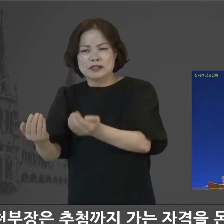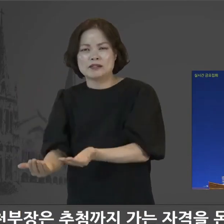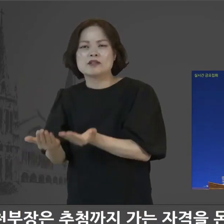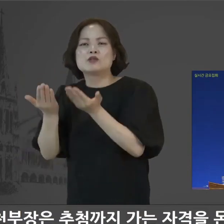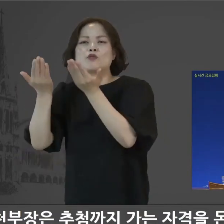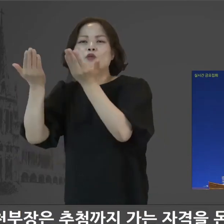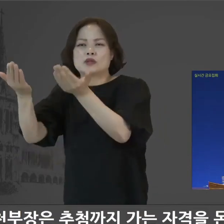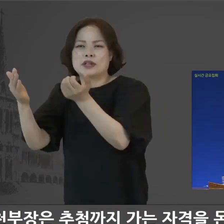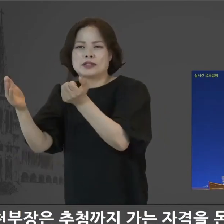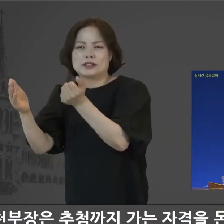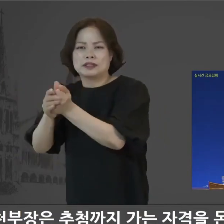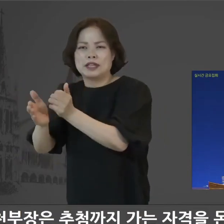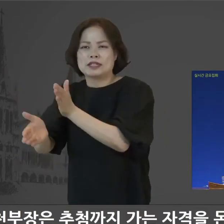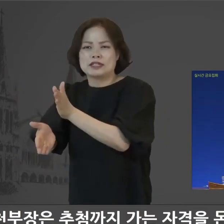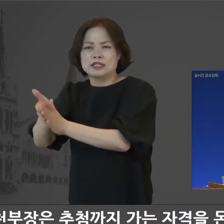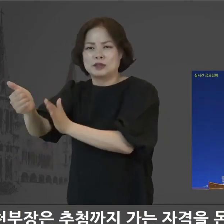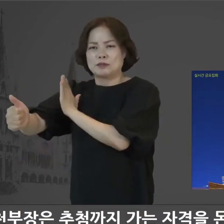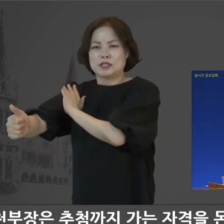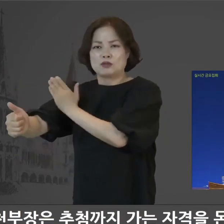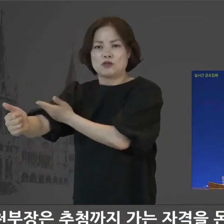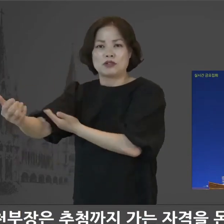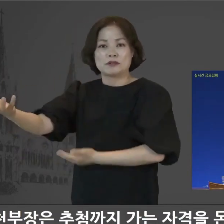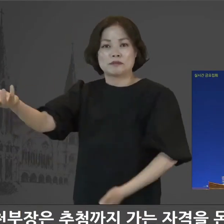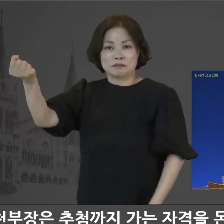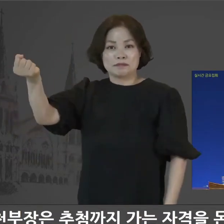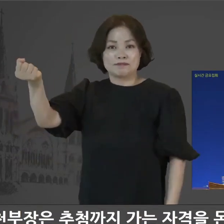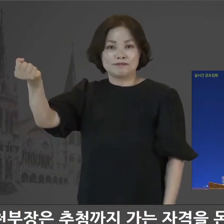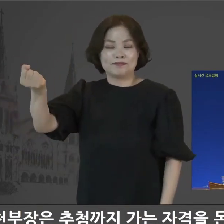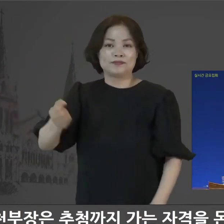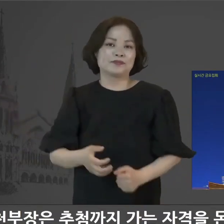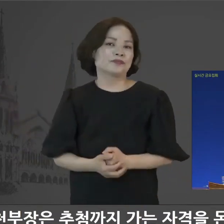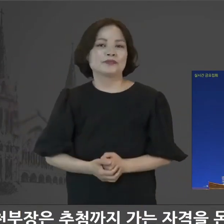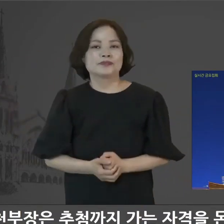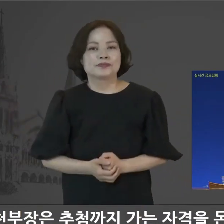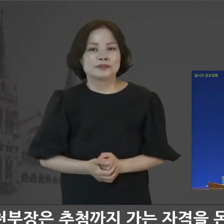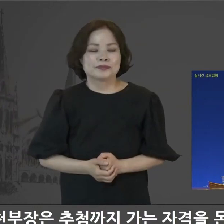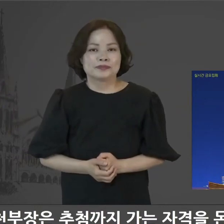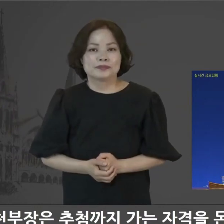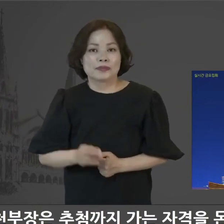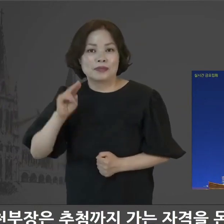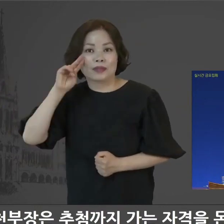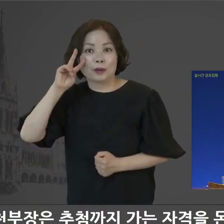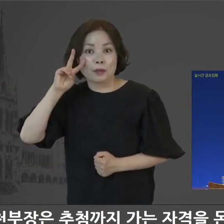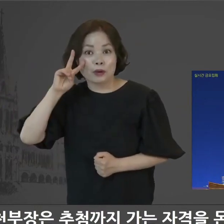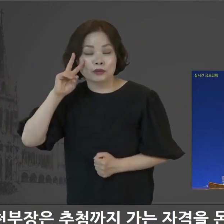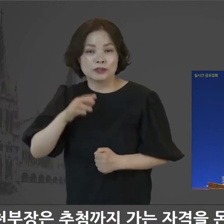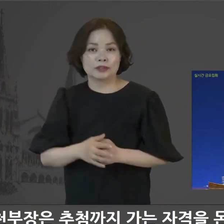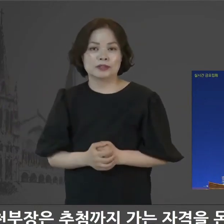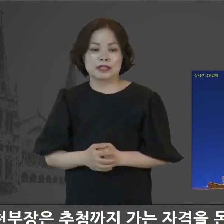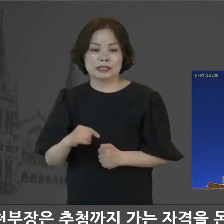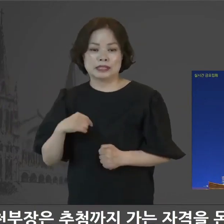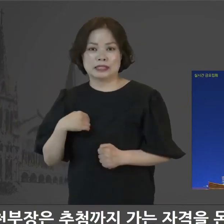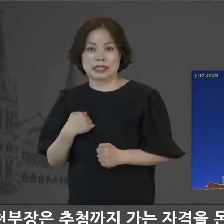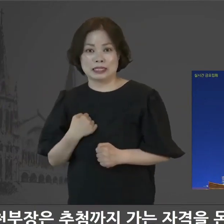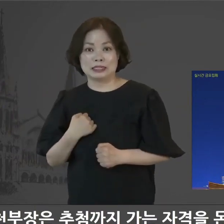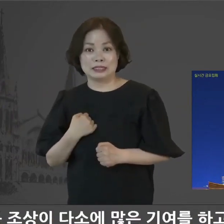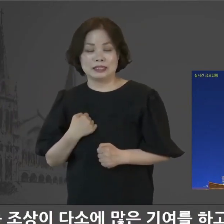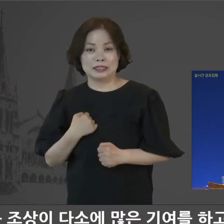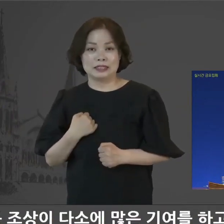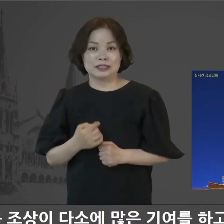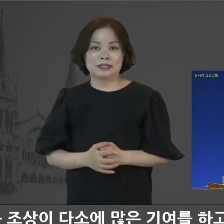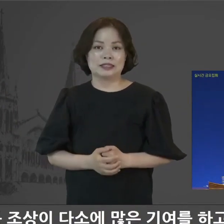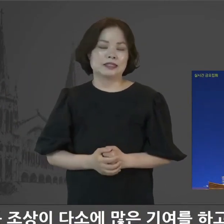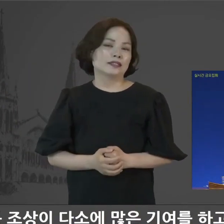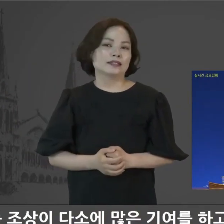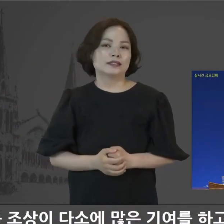아마 이렇게 상황은 정리가 됩니다. 바울은 자신이 쭉